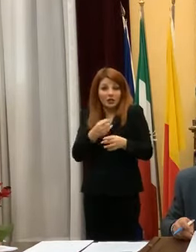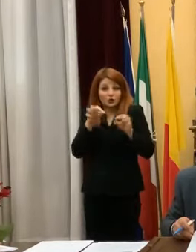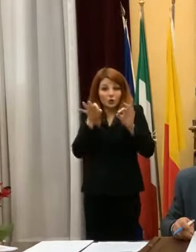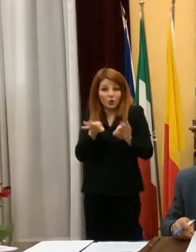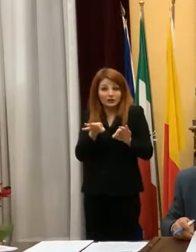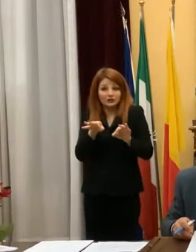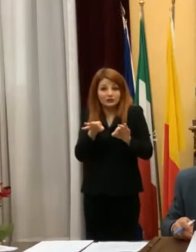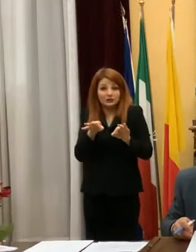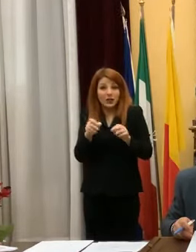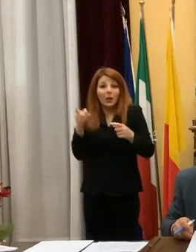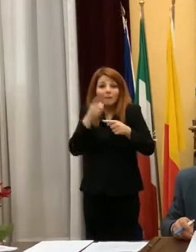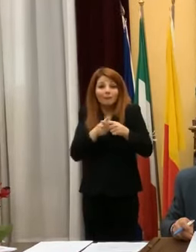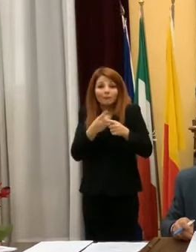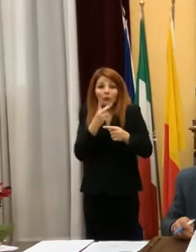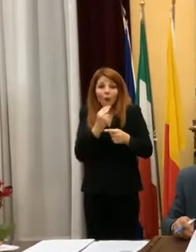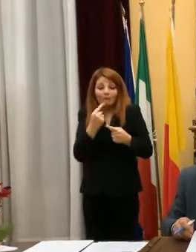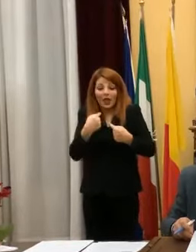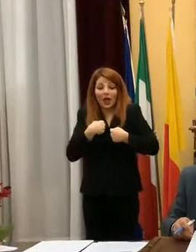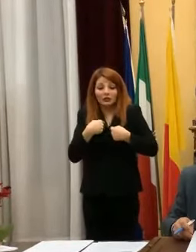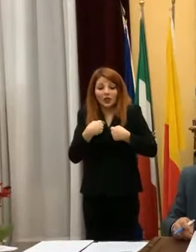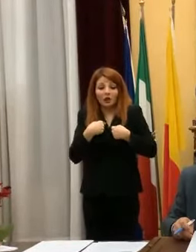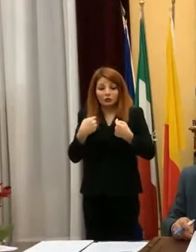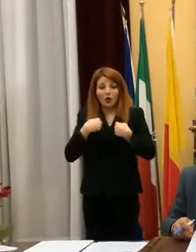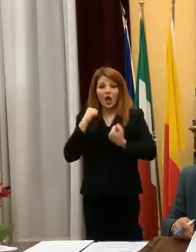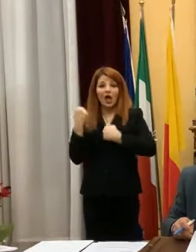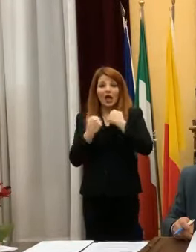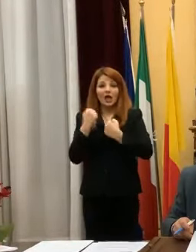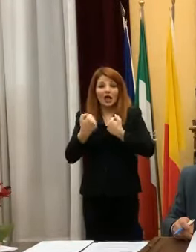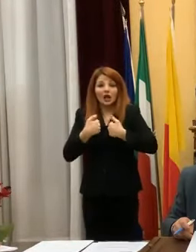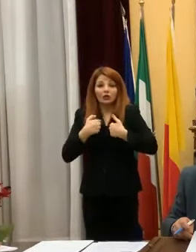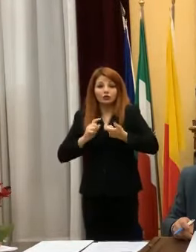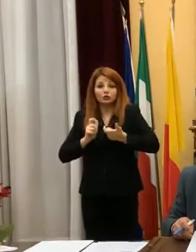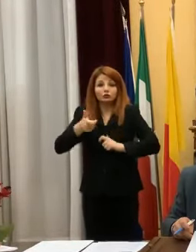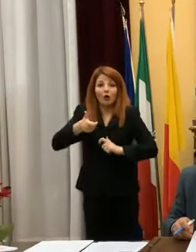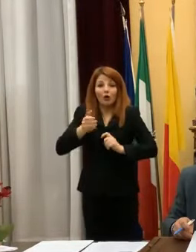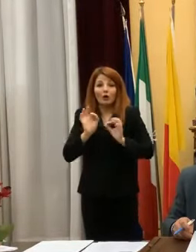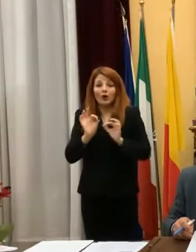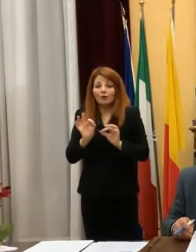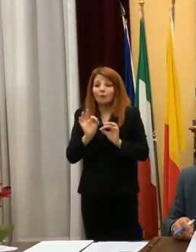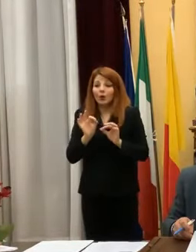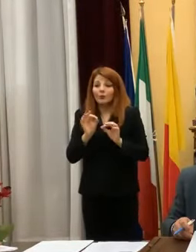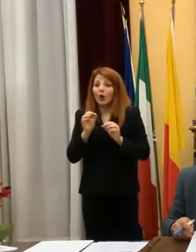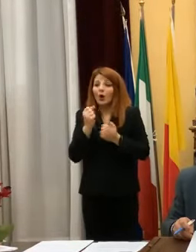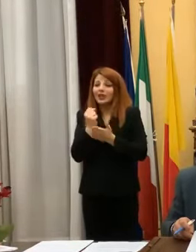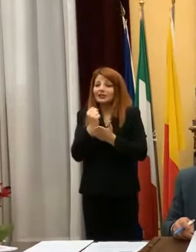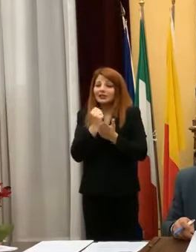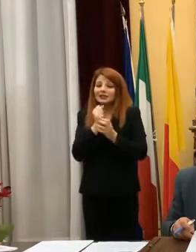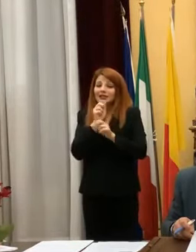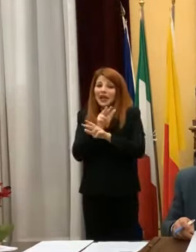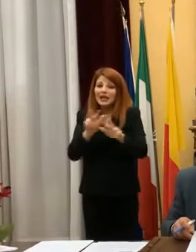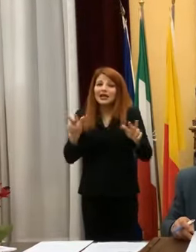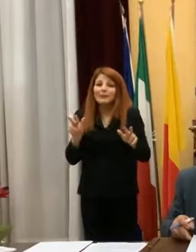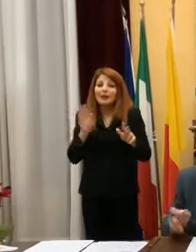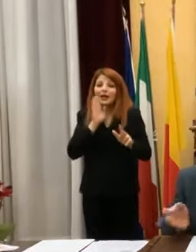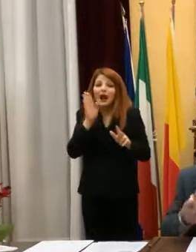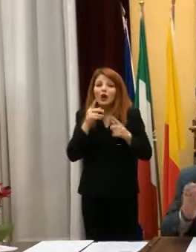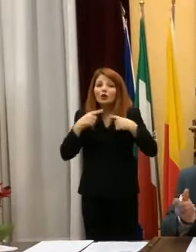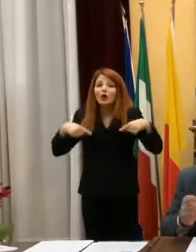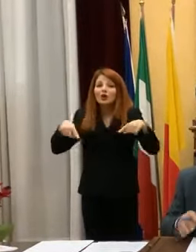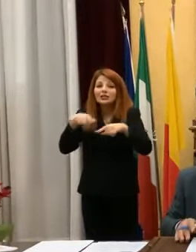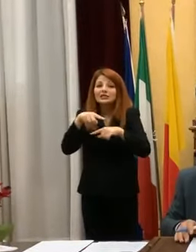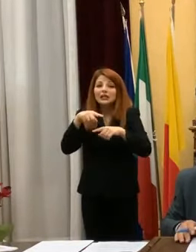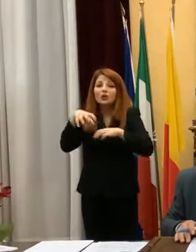reagito a quella che era stata la delibera del Consiglio dei Ministri che avviava la procedura di annullamento della nostra. È un